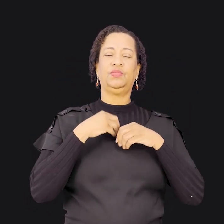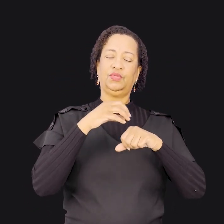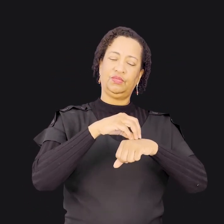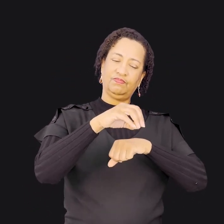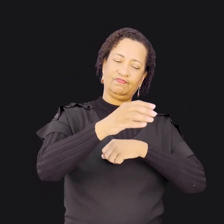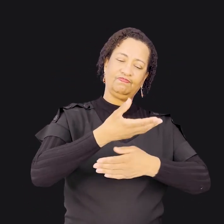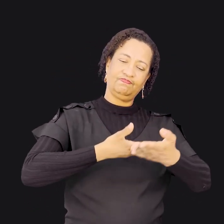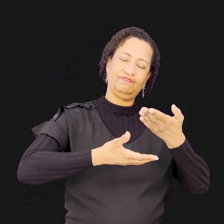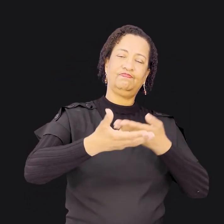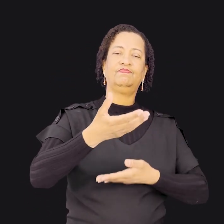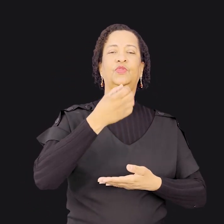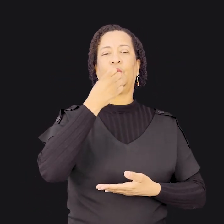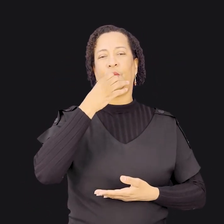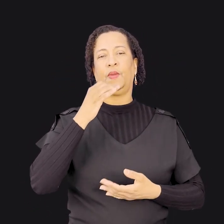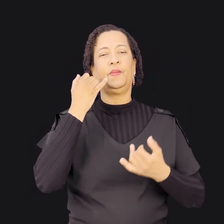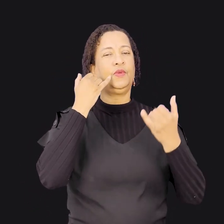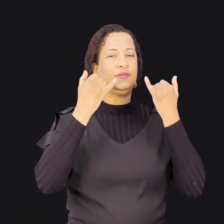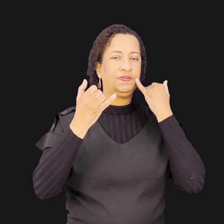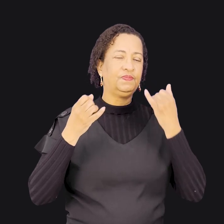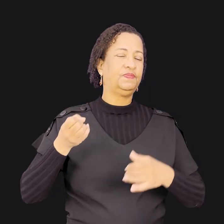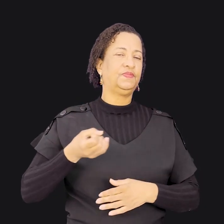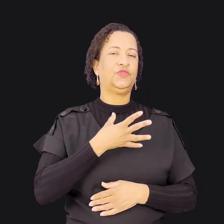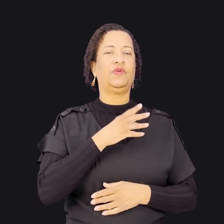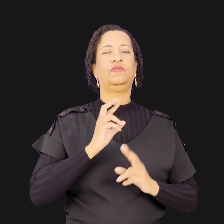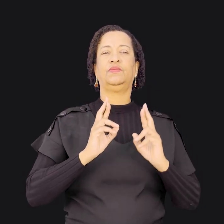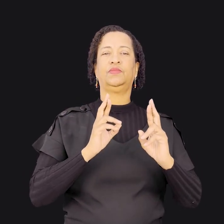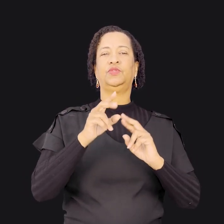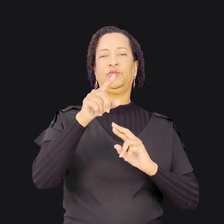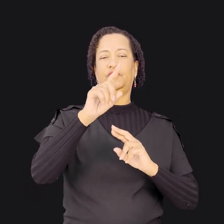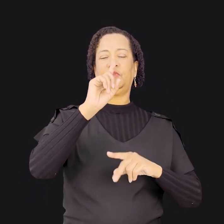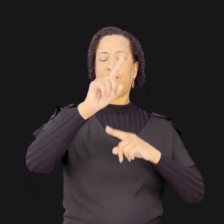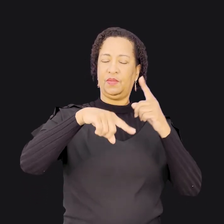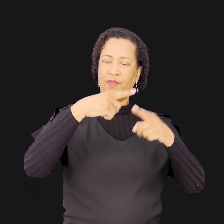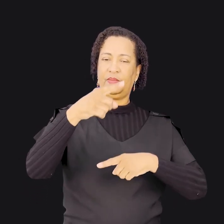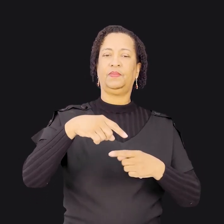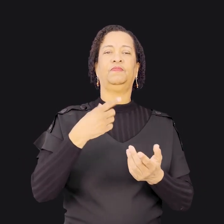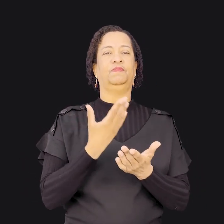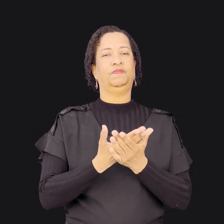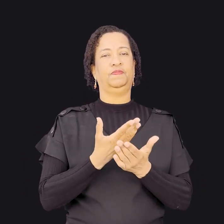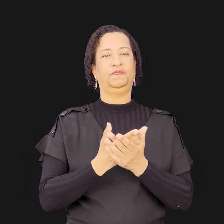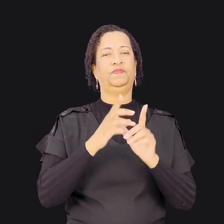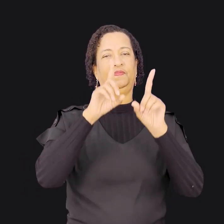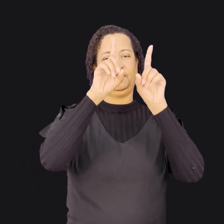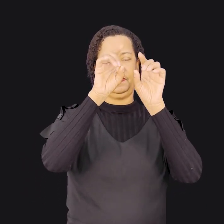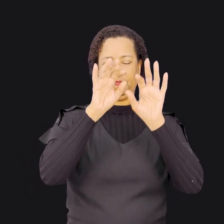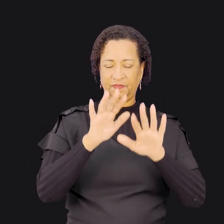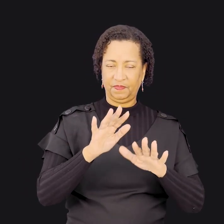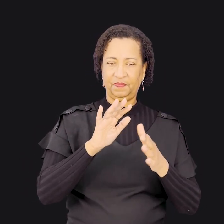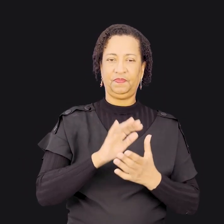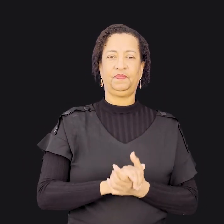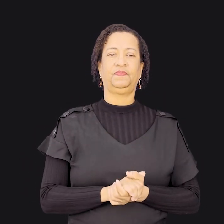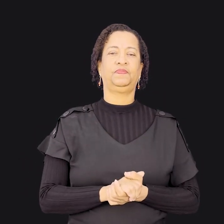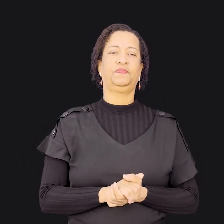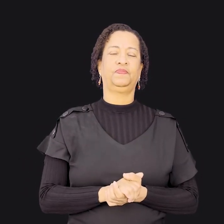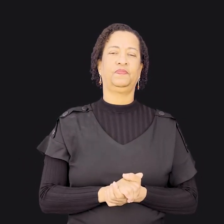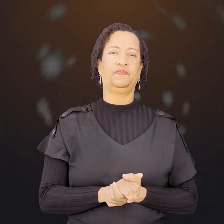de compartilhar com você estas boas novas. Espero você para o próximo programa. Deus lhe abençoe.